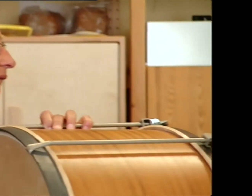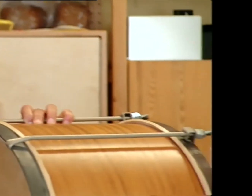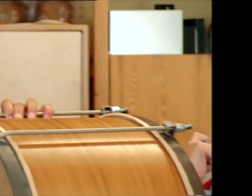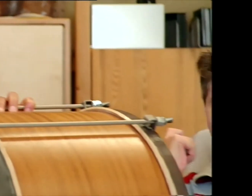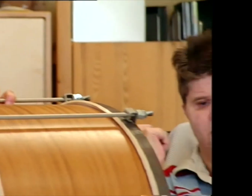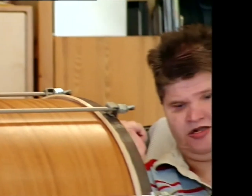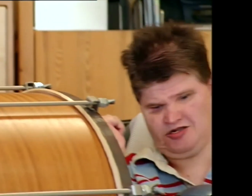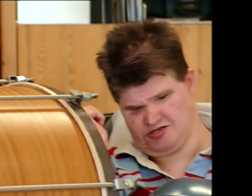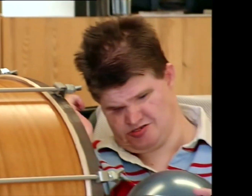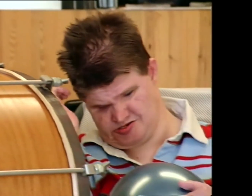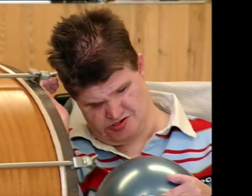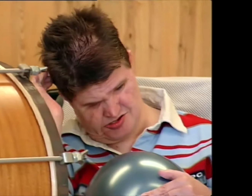reacties.